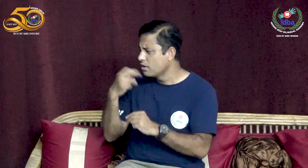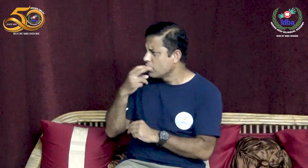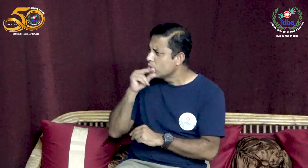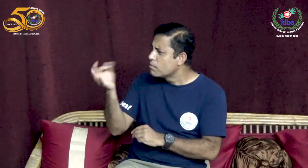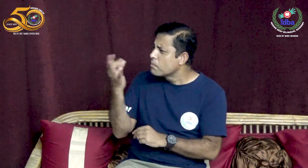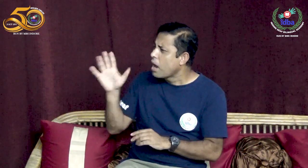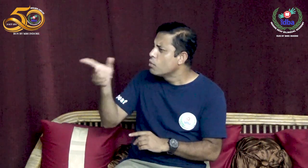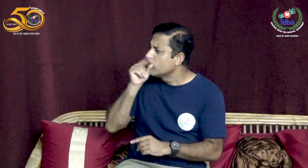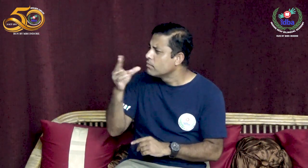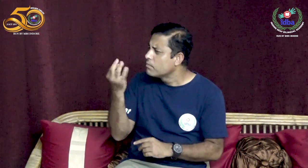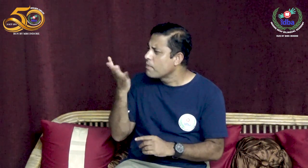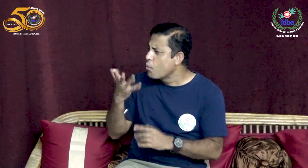थे तो आप